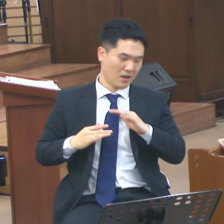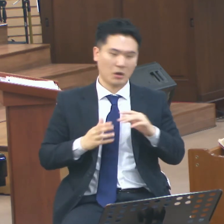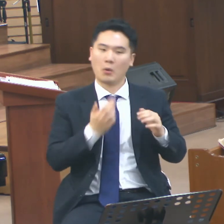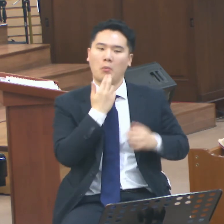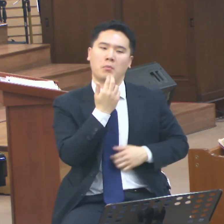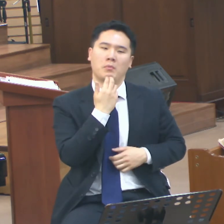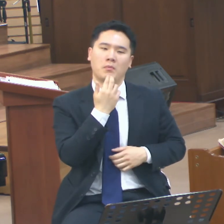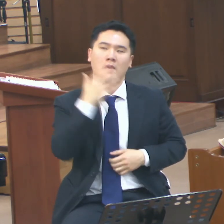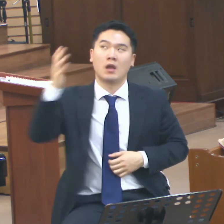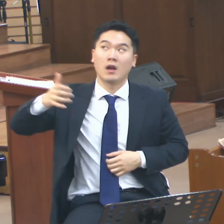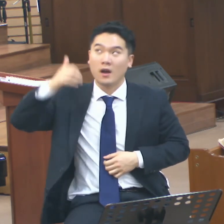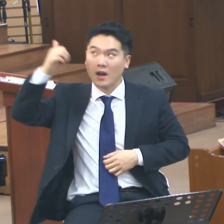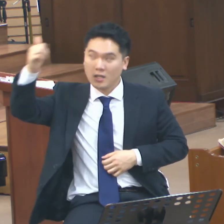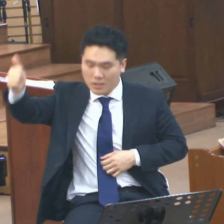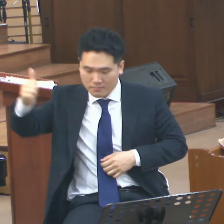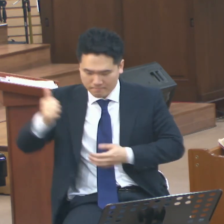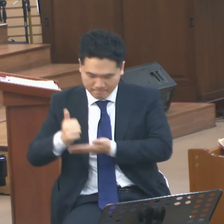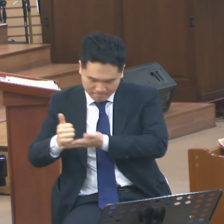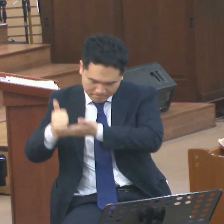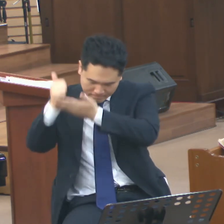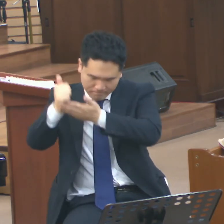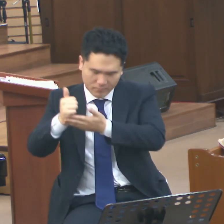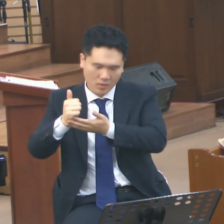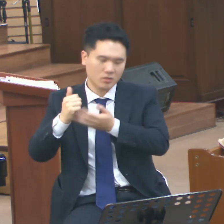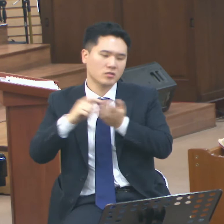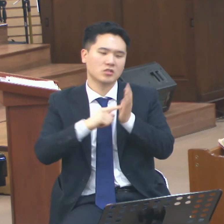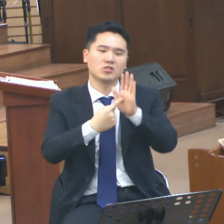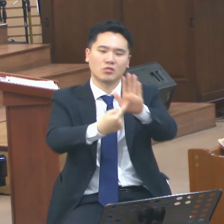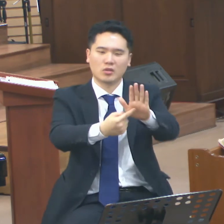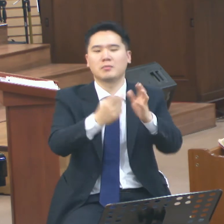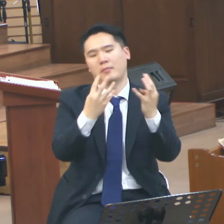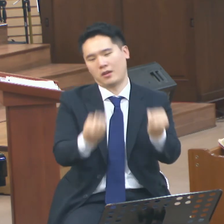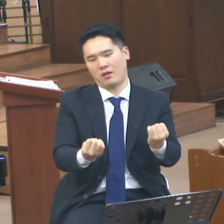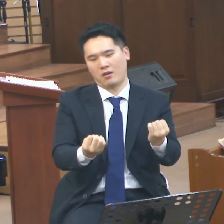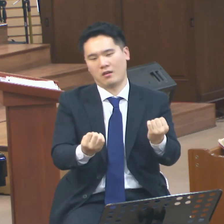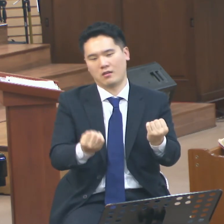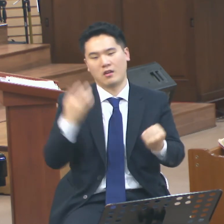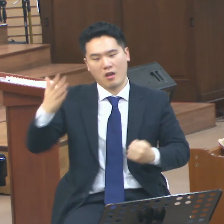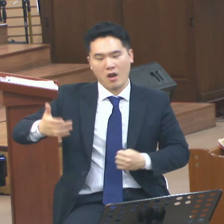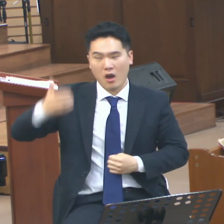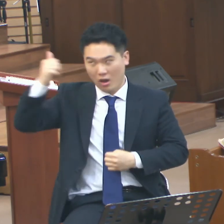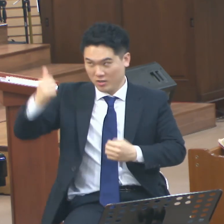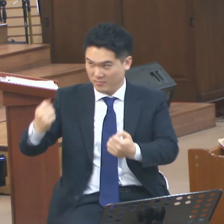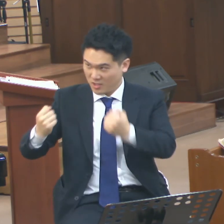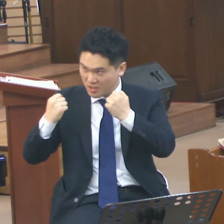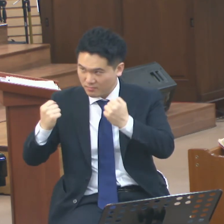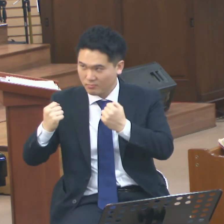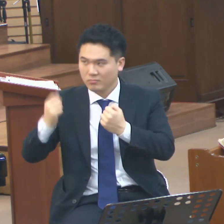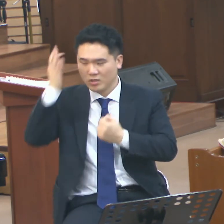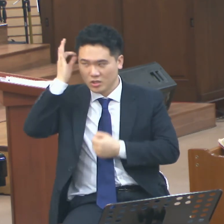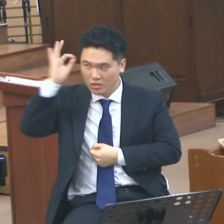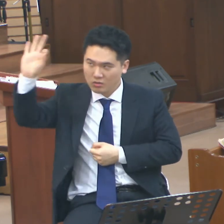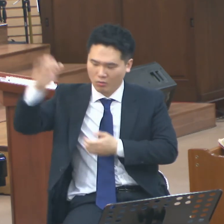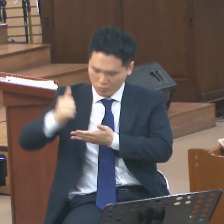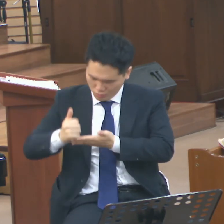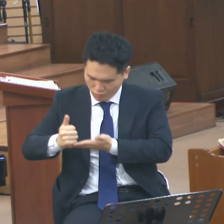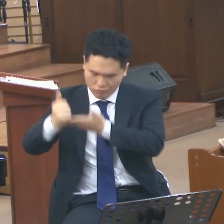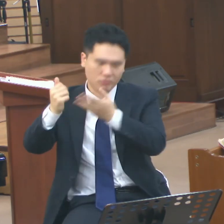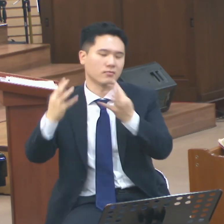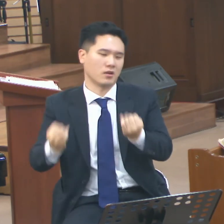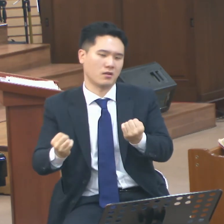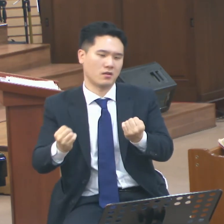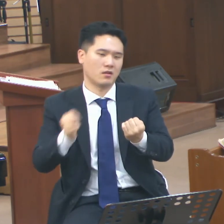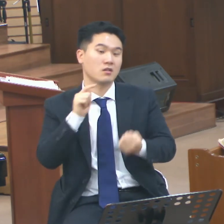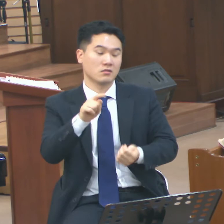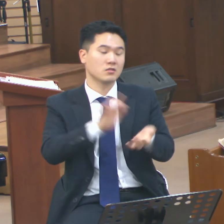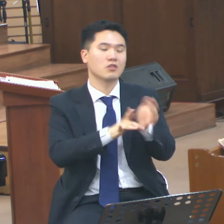하나님을 귀하게 여겨요. 하나님을 의지하세요. 하나님의 그 권위를 존중하세요. 이게 예수님 말씀의